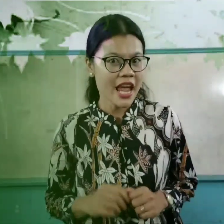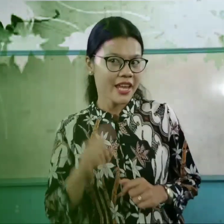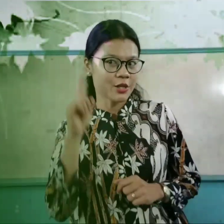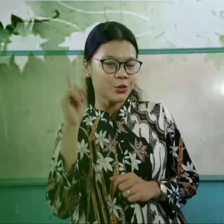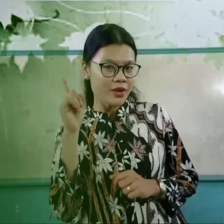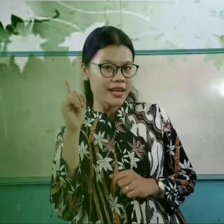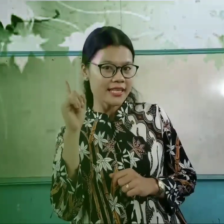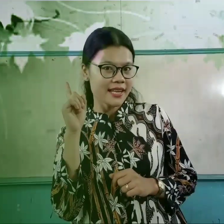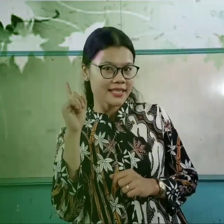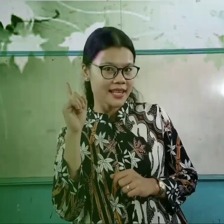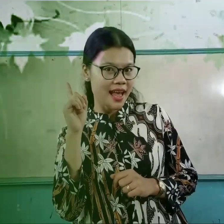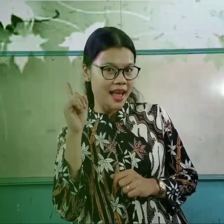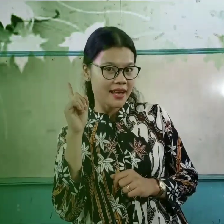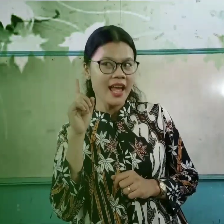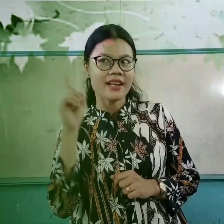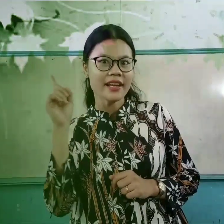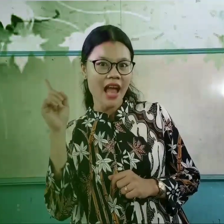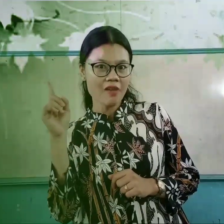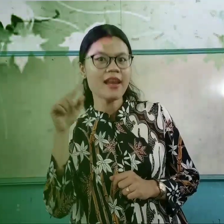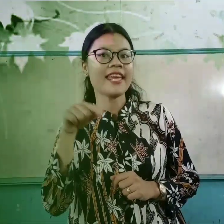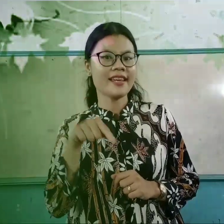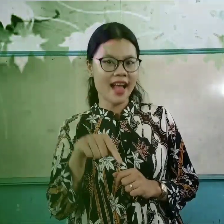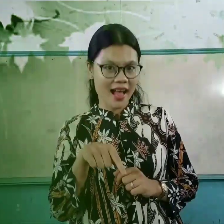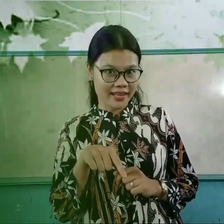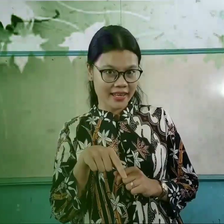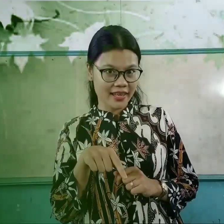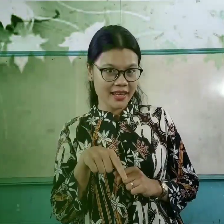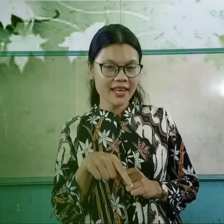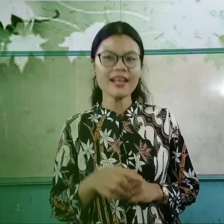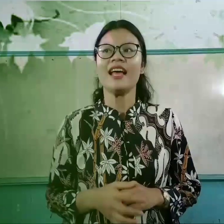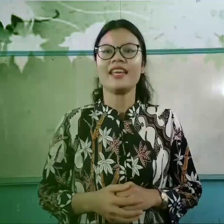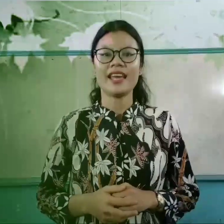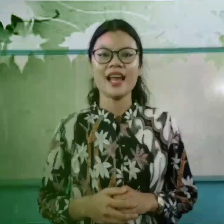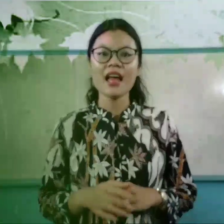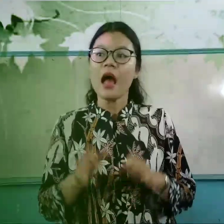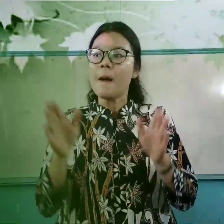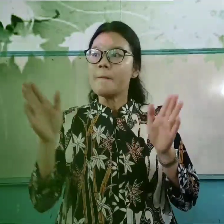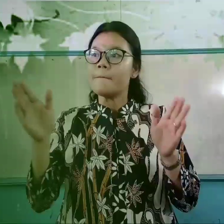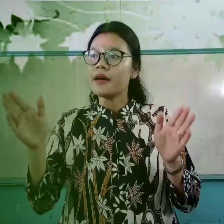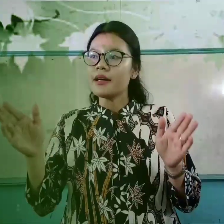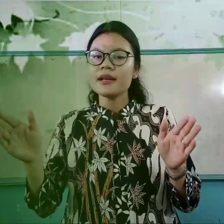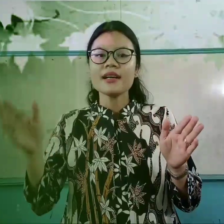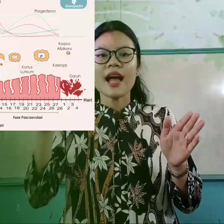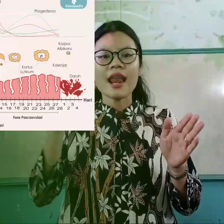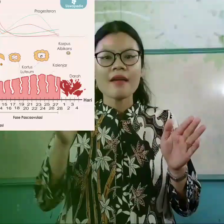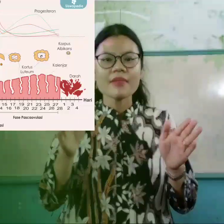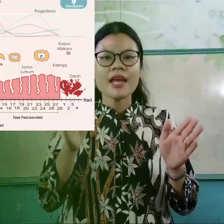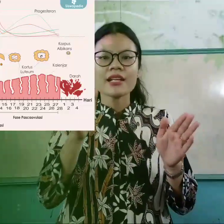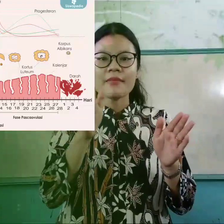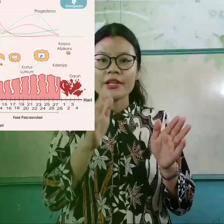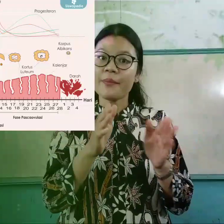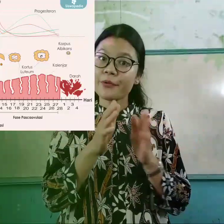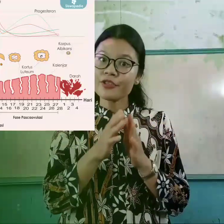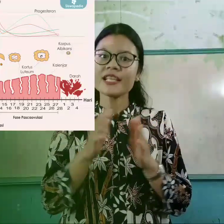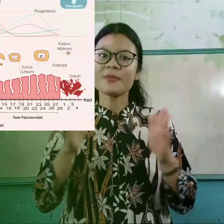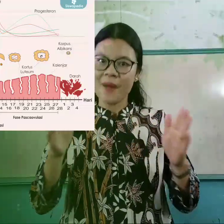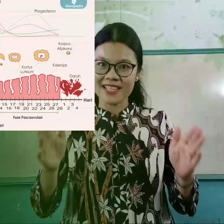yang sudah dijelaskan dari awal hingga akhir ya mengalami yang namanya proses